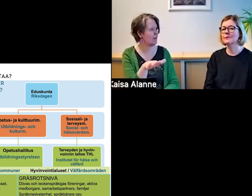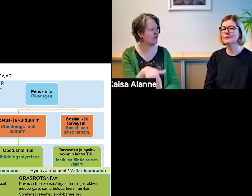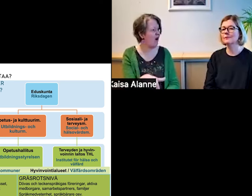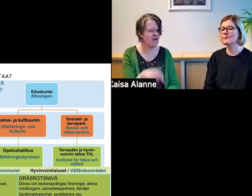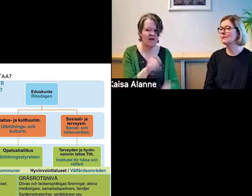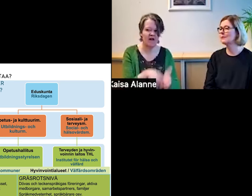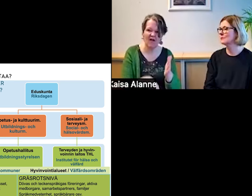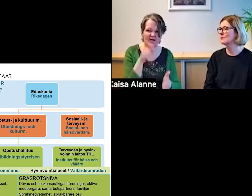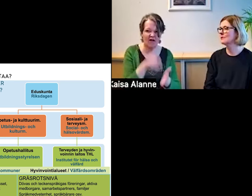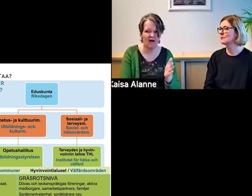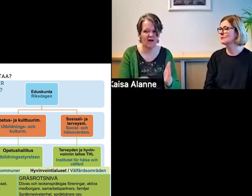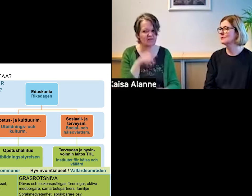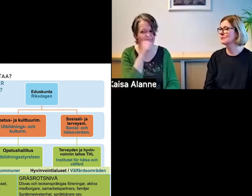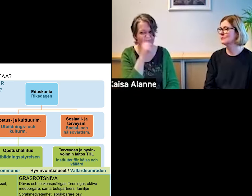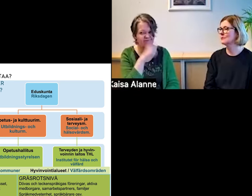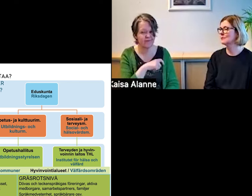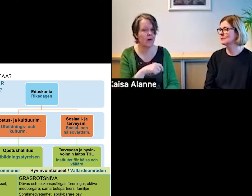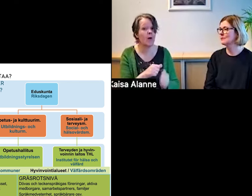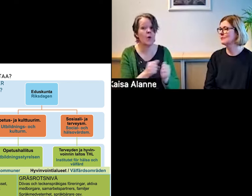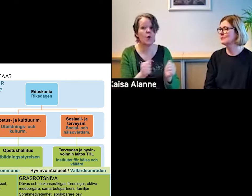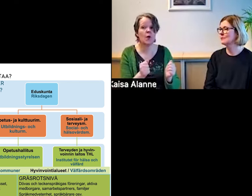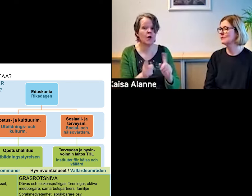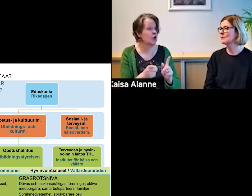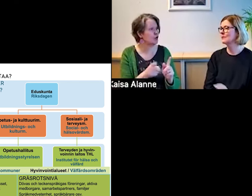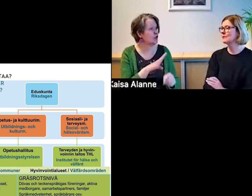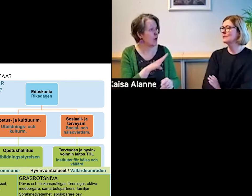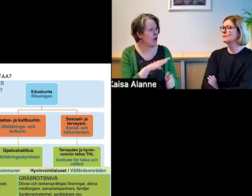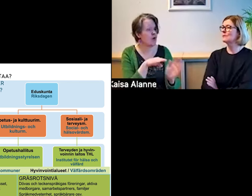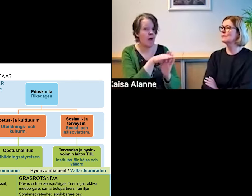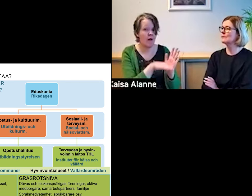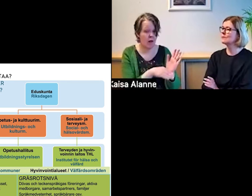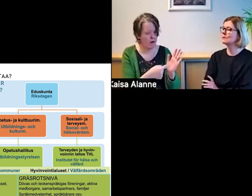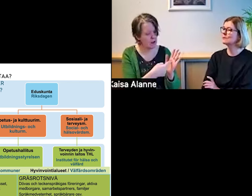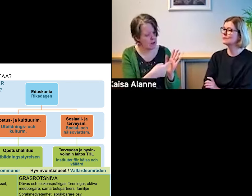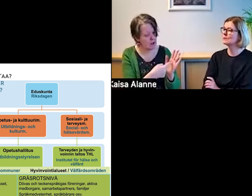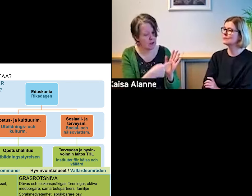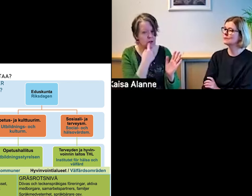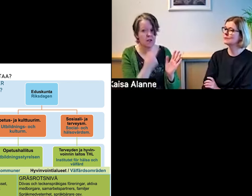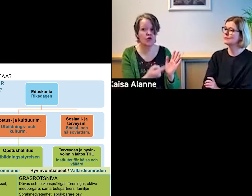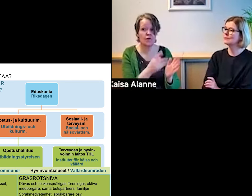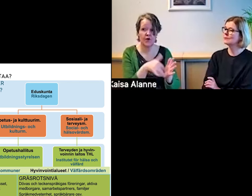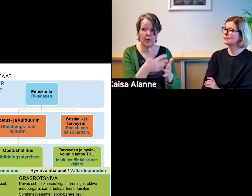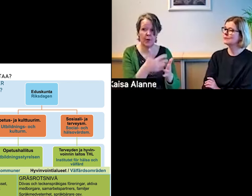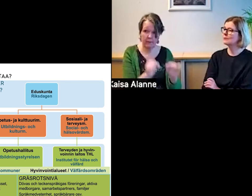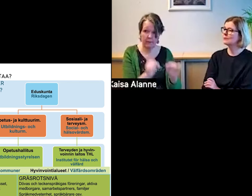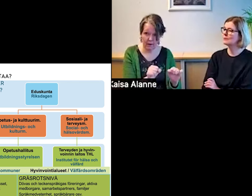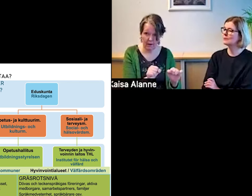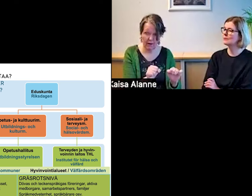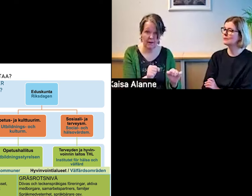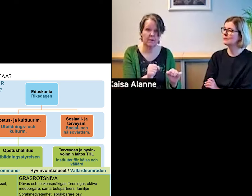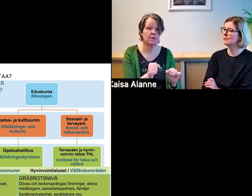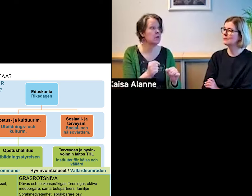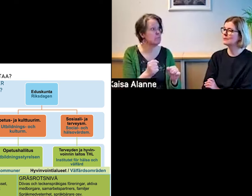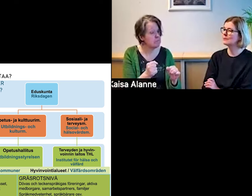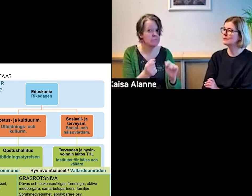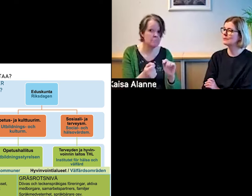että koska muutenhan kunnat esimerkiksi saattaa vähätellä sitä, että jos ei se ole laissa kunnolla kirjoitusta, että on vain yksi lapsi, eihän sitä tarvitse